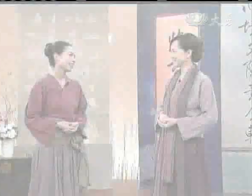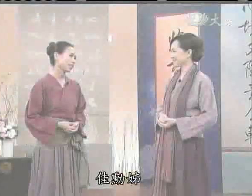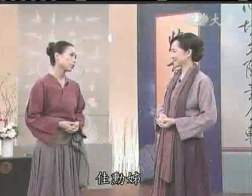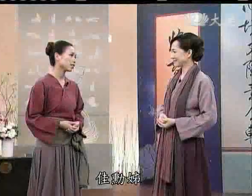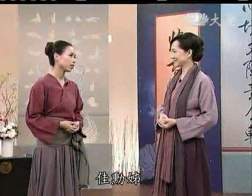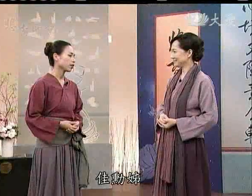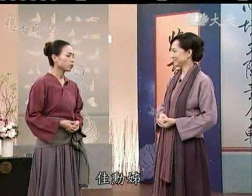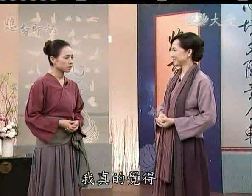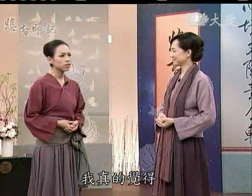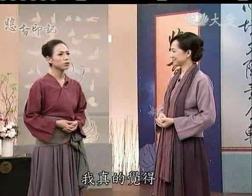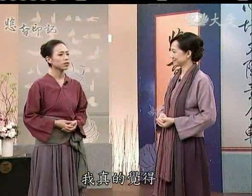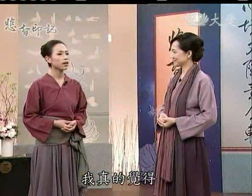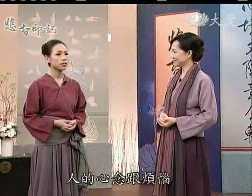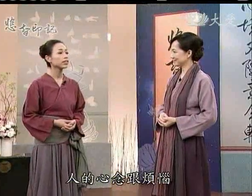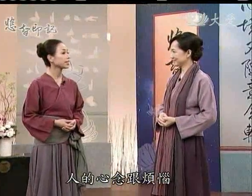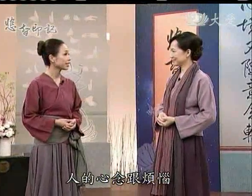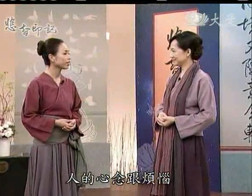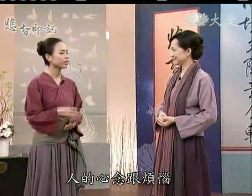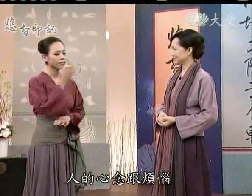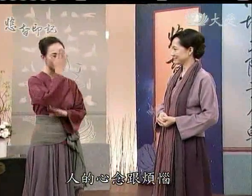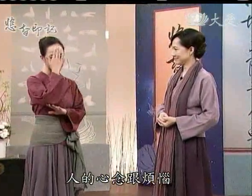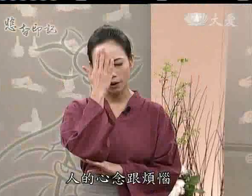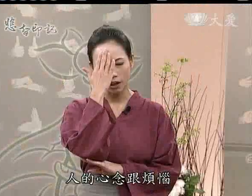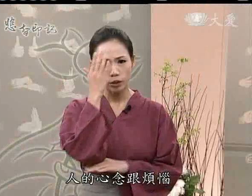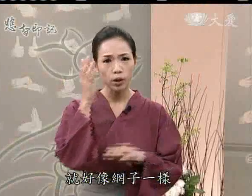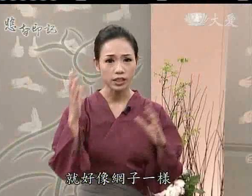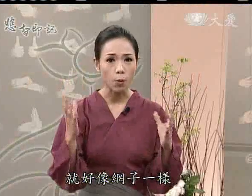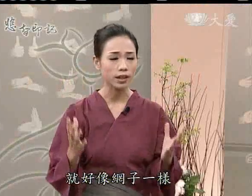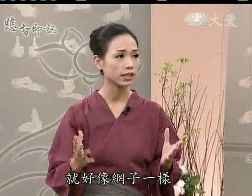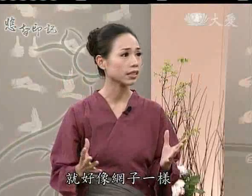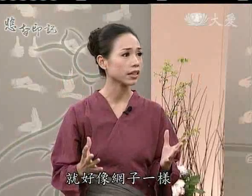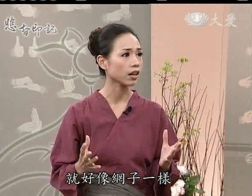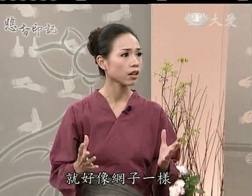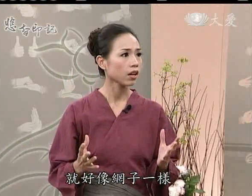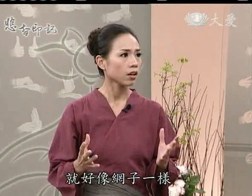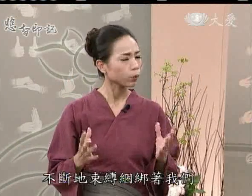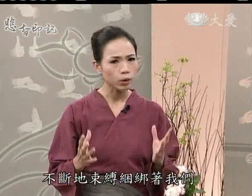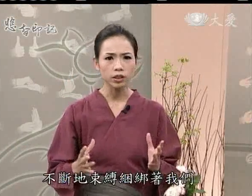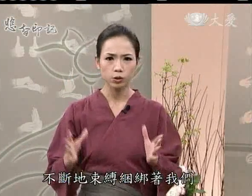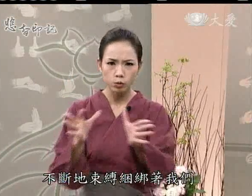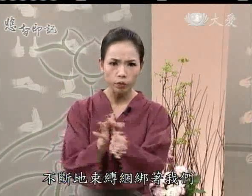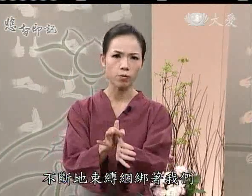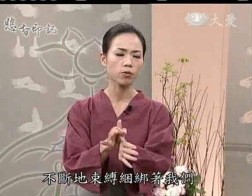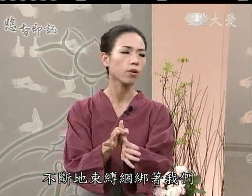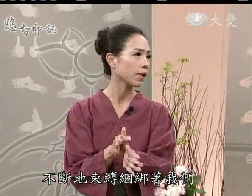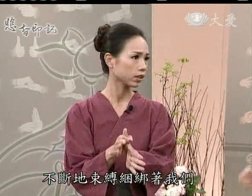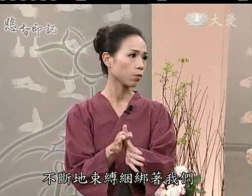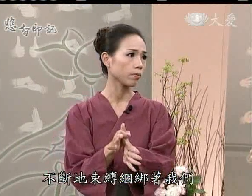嘉勋姐，我真的觉得人的心念跟烦恼啊，就好像网子一样，不断的束缚捆绑着我们。